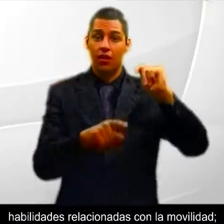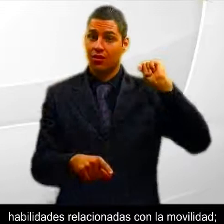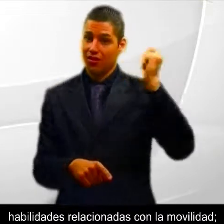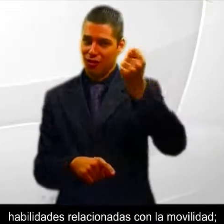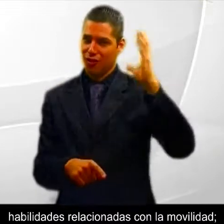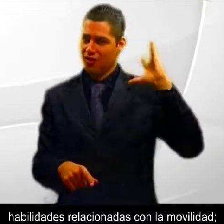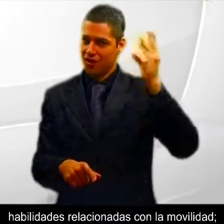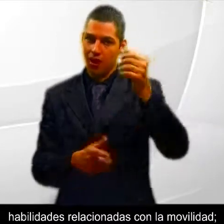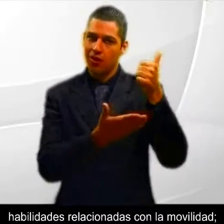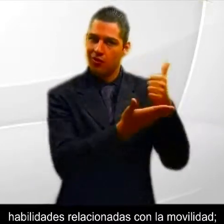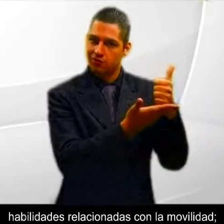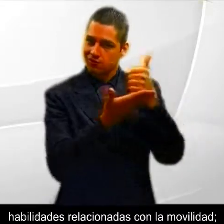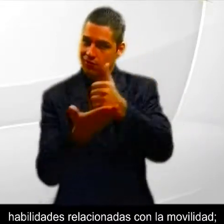relacionadas con la movilidad